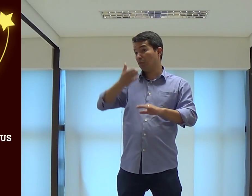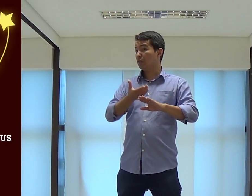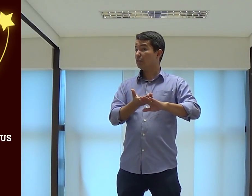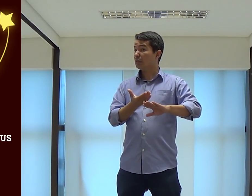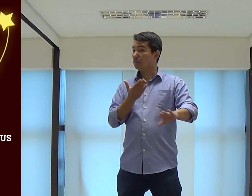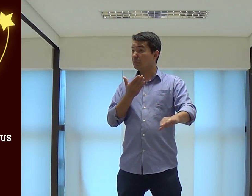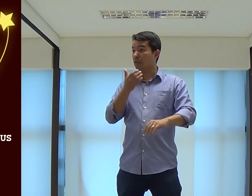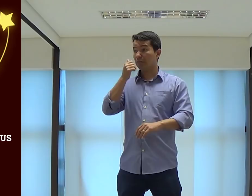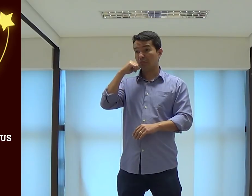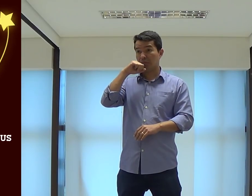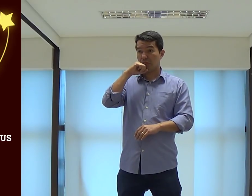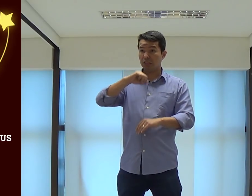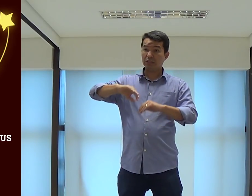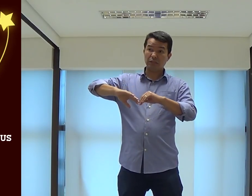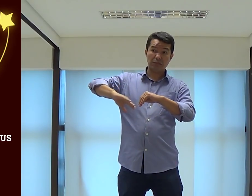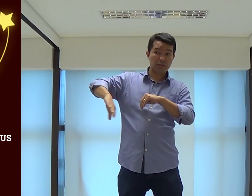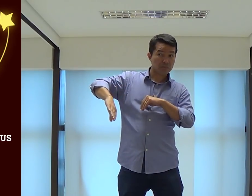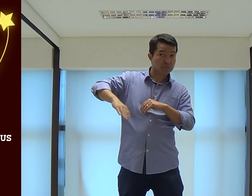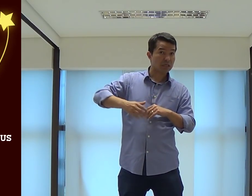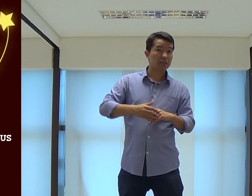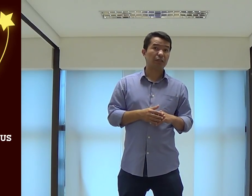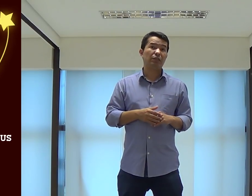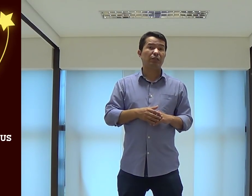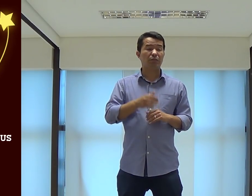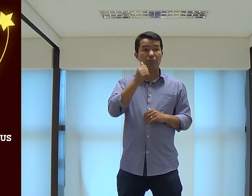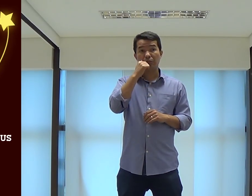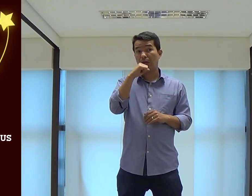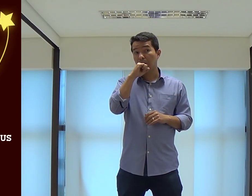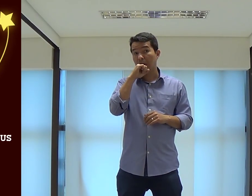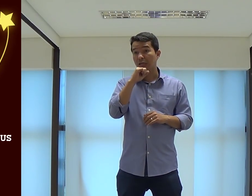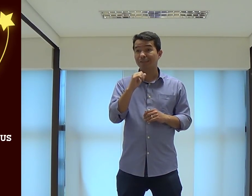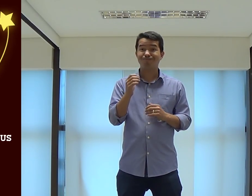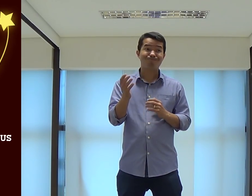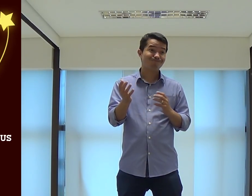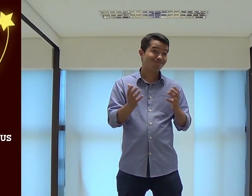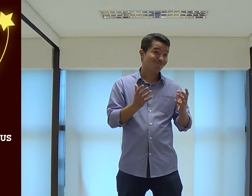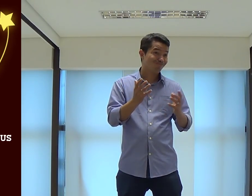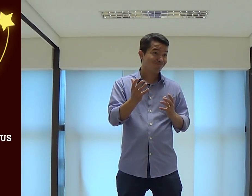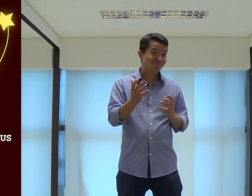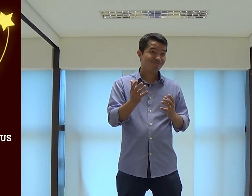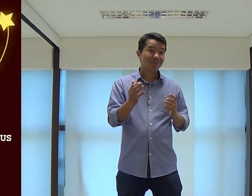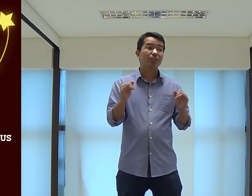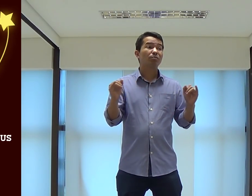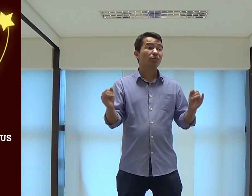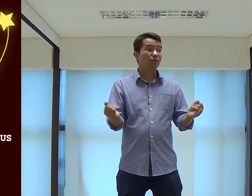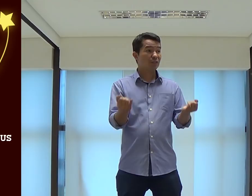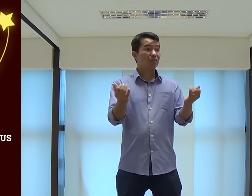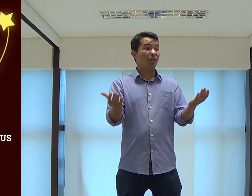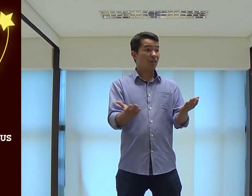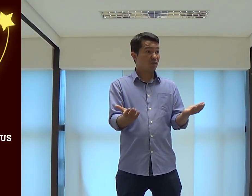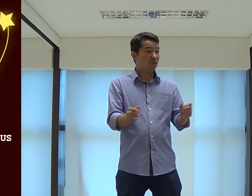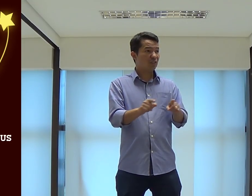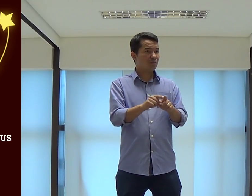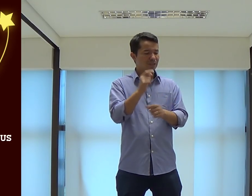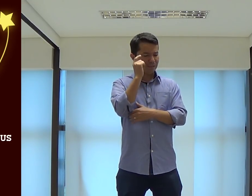está separado, de repente, do seu tio, da sua mãe, não sei. Então aproveita esse